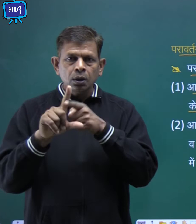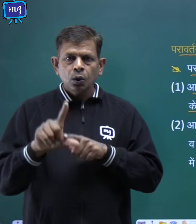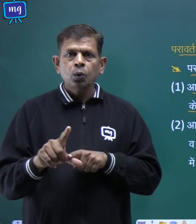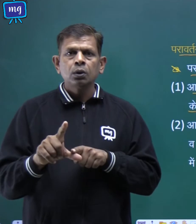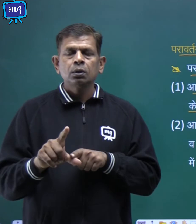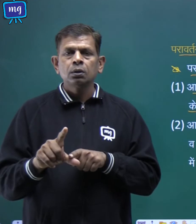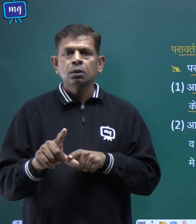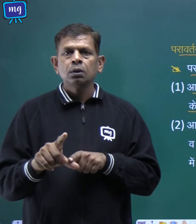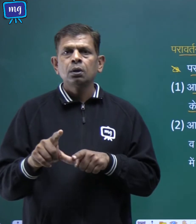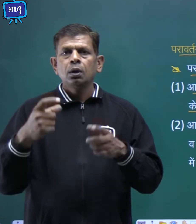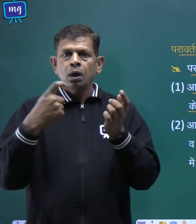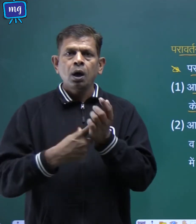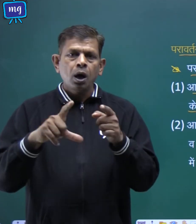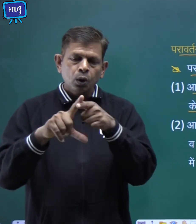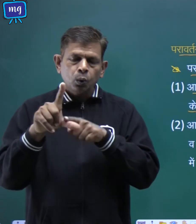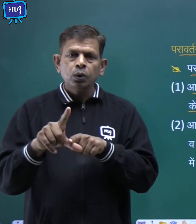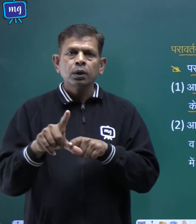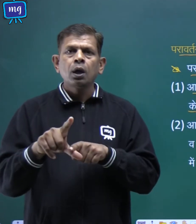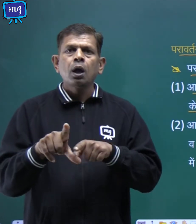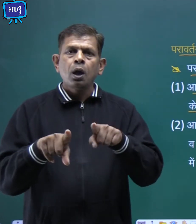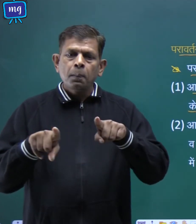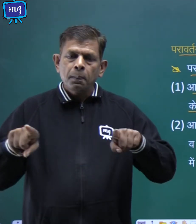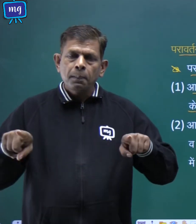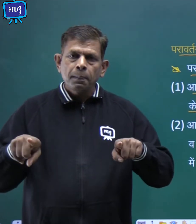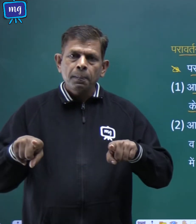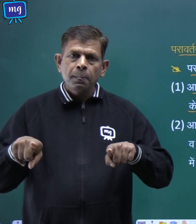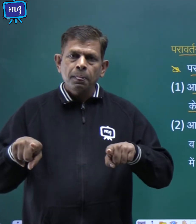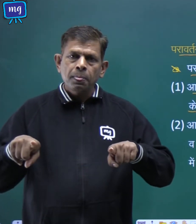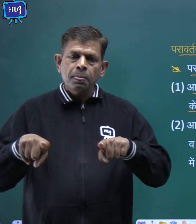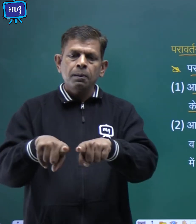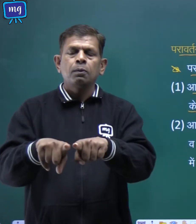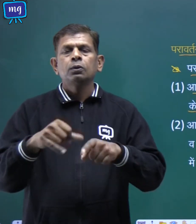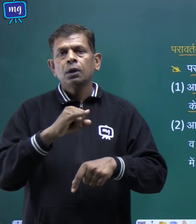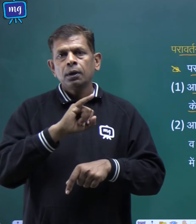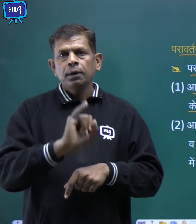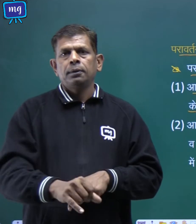हमेशा परावर्तन कोण के बराबर होता है।